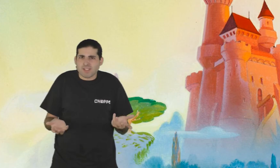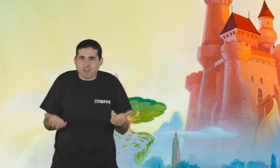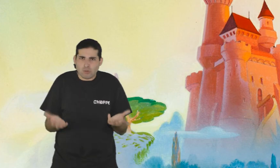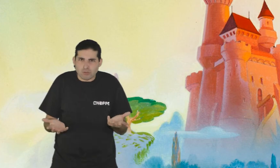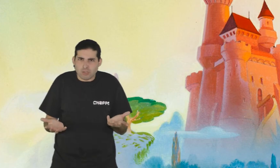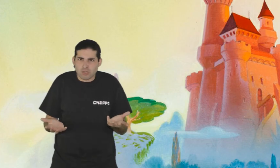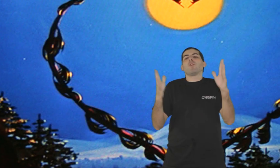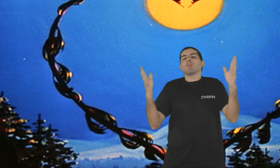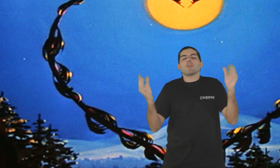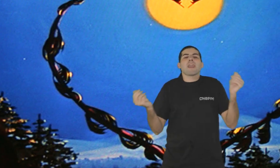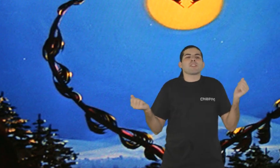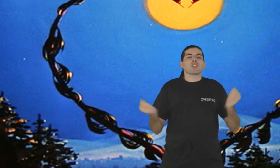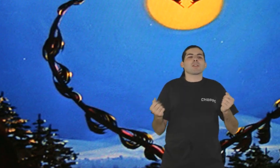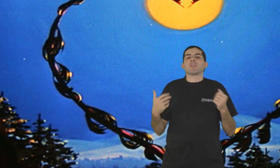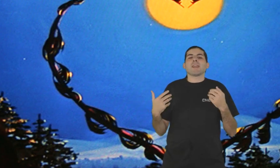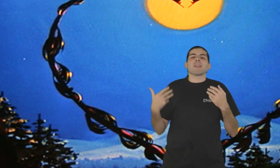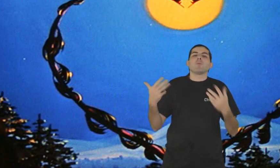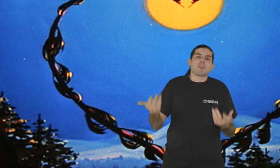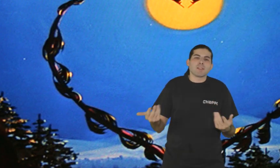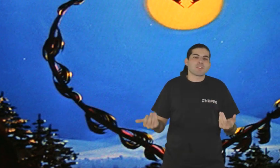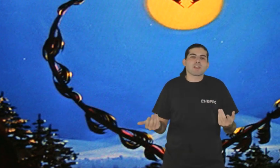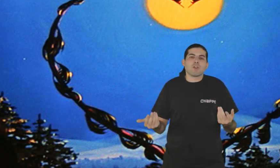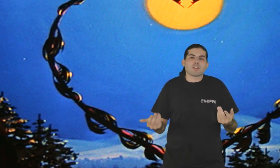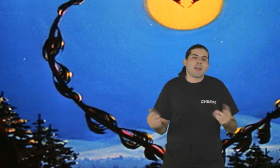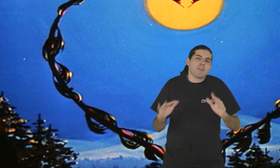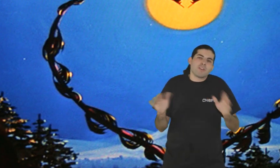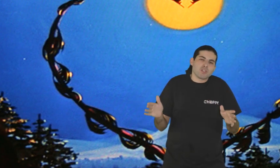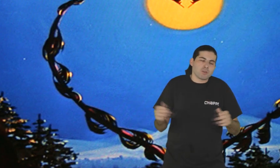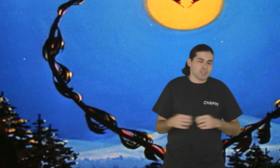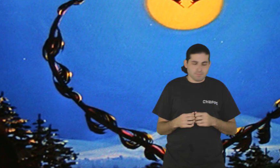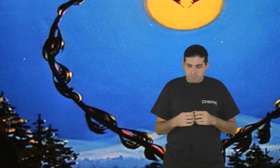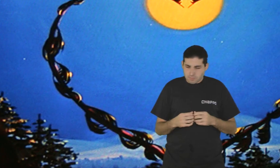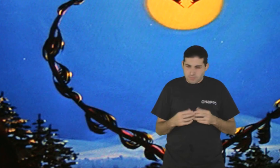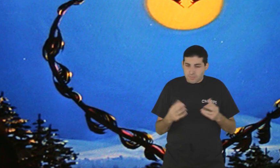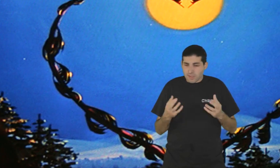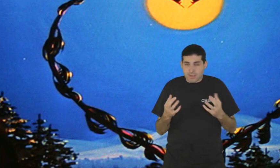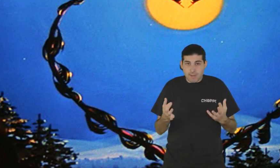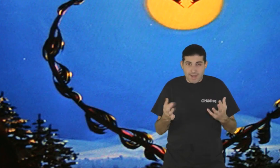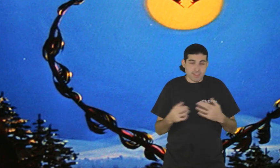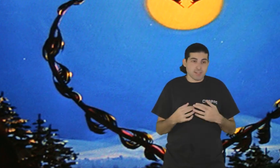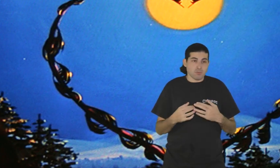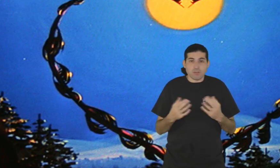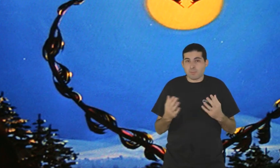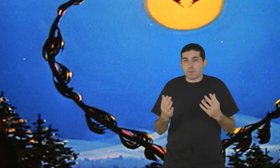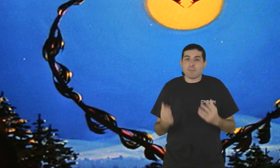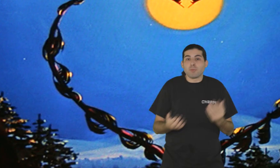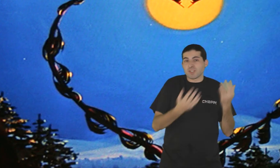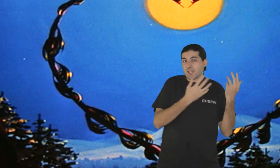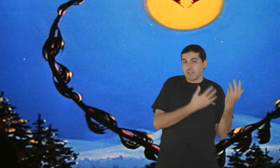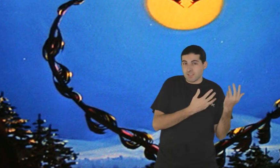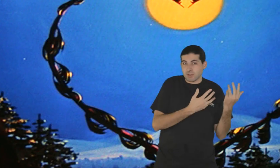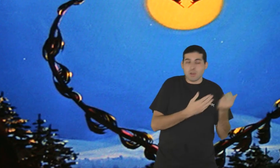segmento anche abbastanza corto. Bongo riesce ad ottenere l'amore dell'orsacchiotta e finisce così. Tra parentesi, uno dei